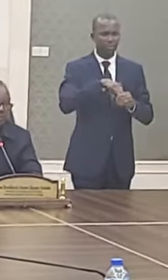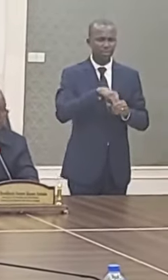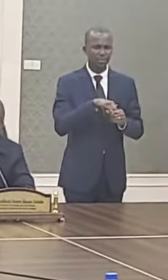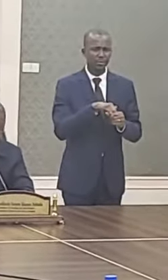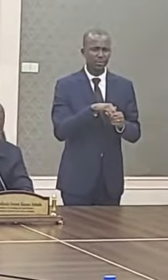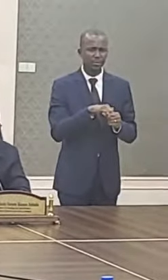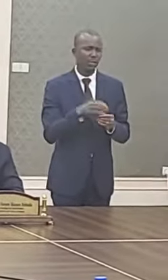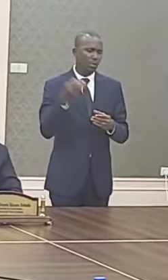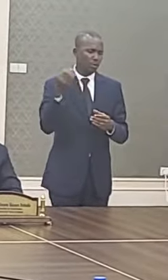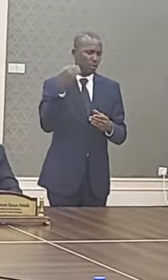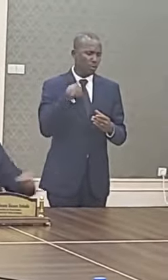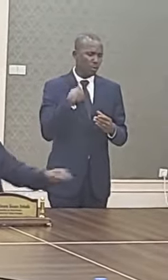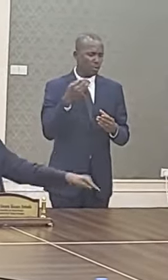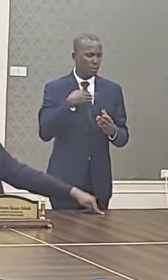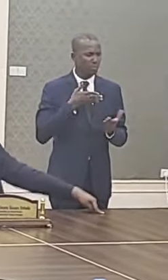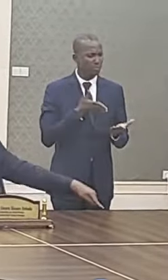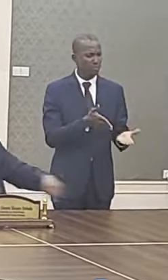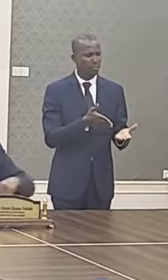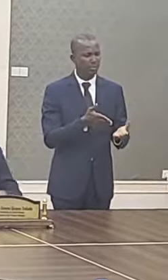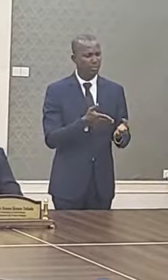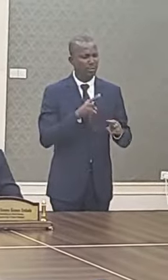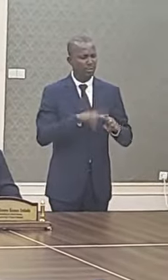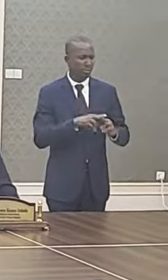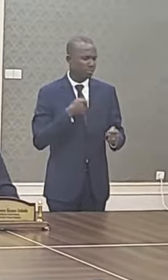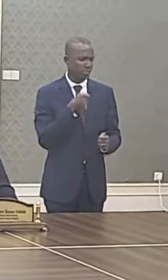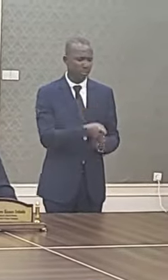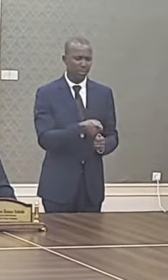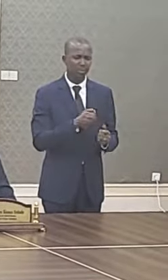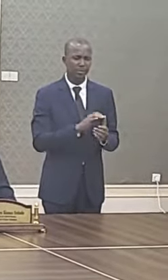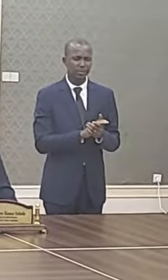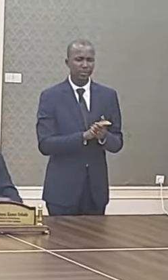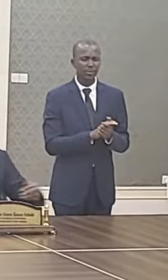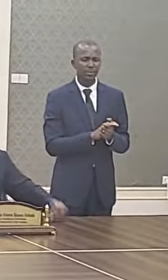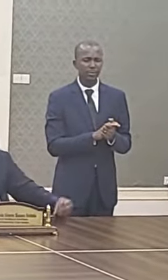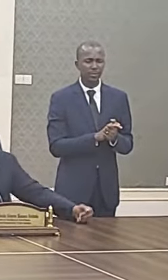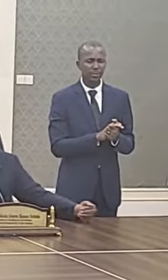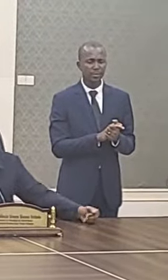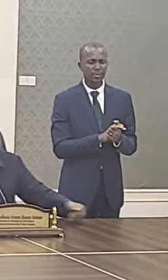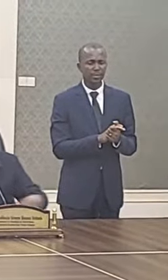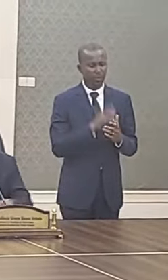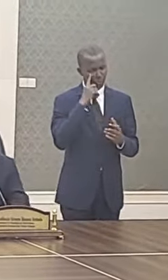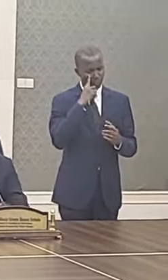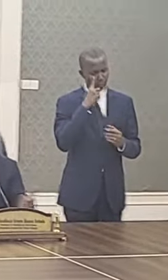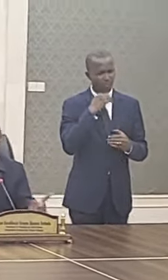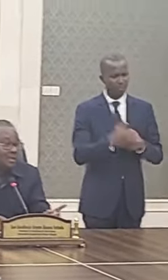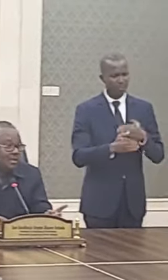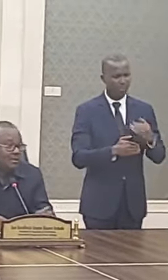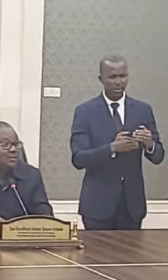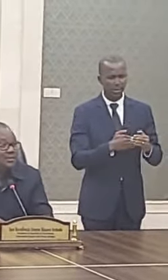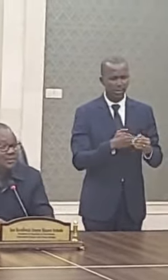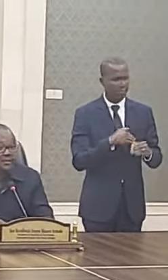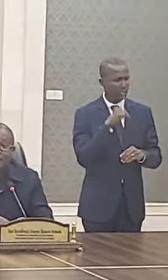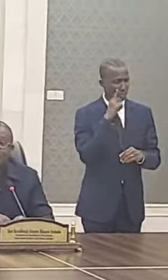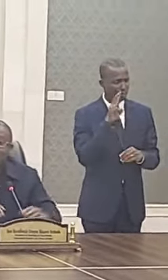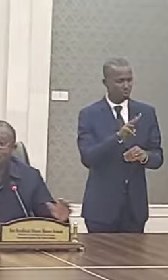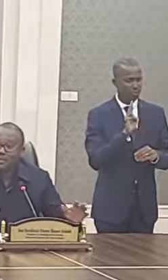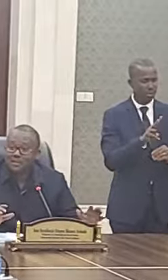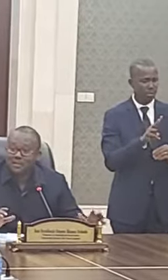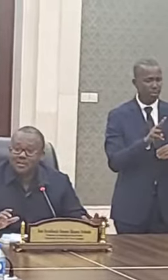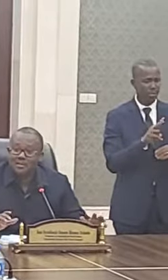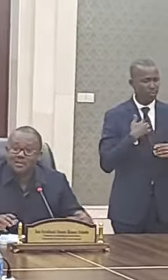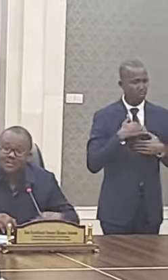le tremper, j'ai dit, viens ici. J'ai dit, monsieur le président, tu peux me dire qu'est-ce que tu m'as dit de Nathan? Il m'a dit, voilà, voilà, voilà. C'est un Américain qui n'avait